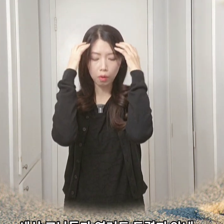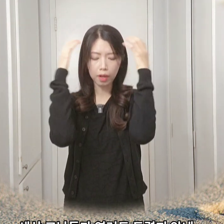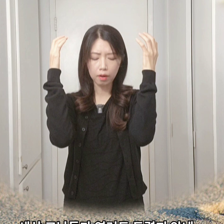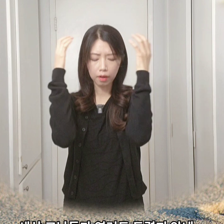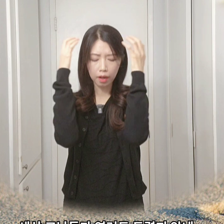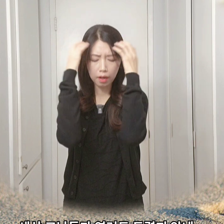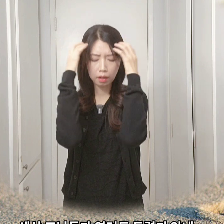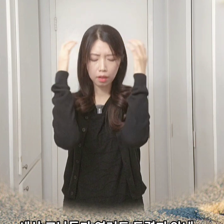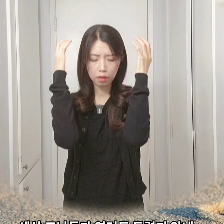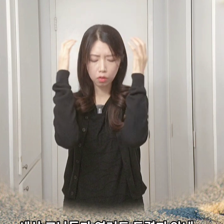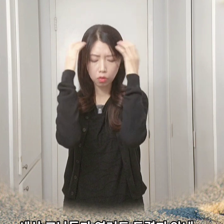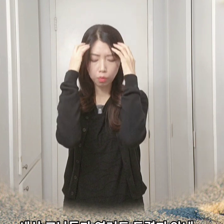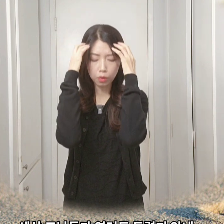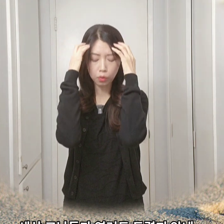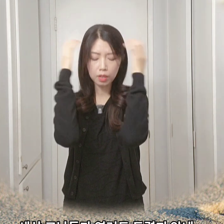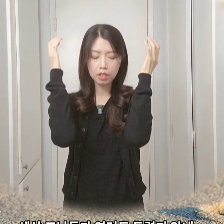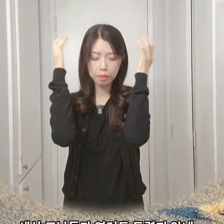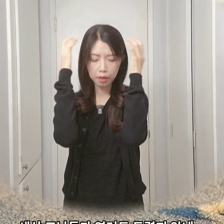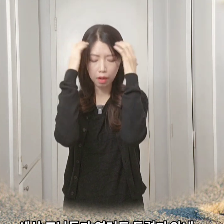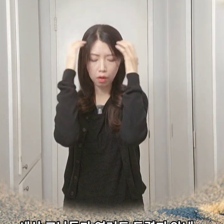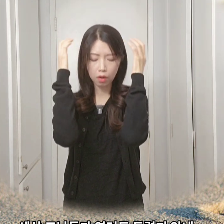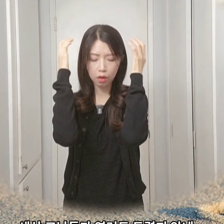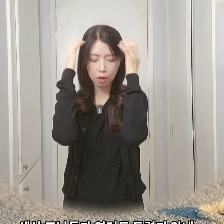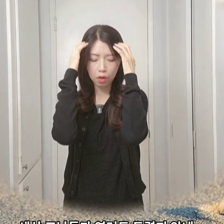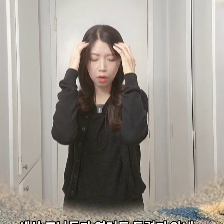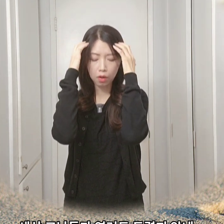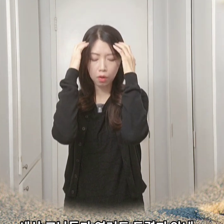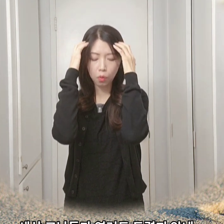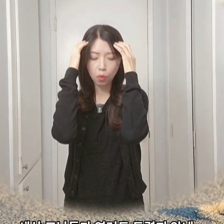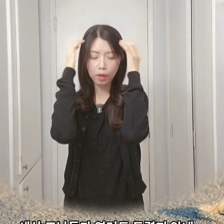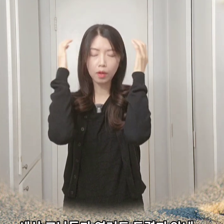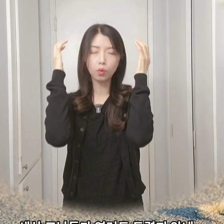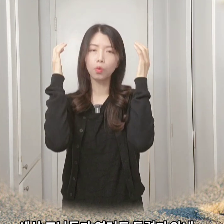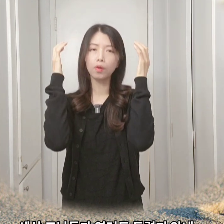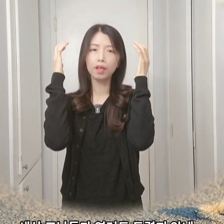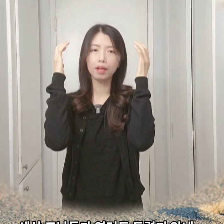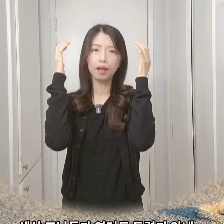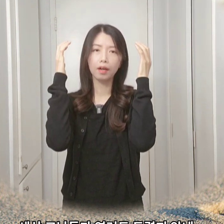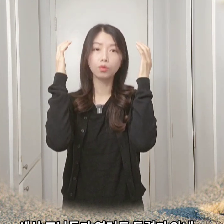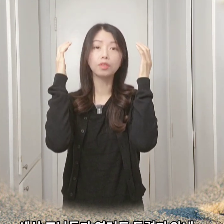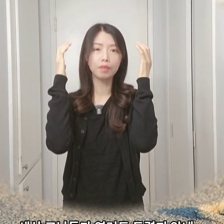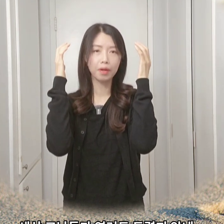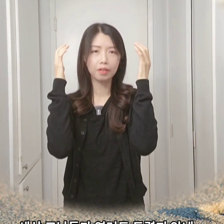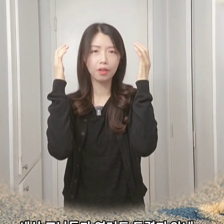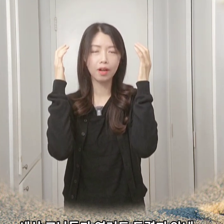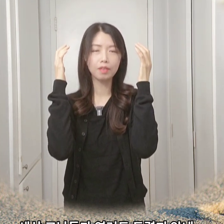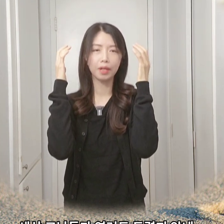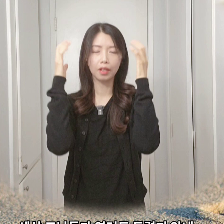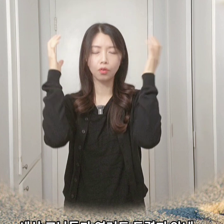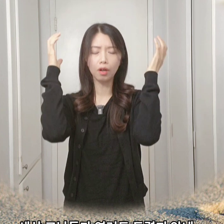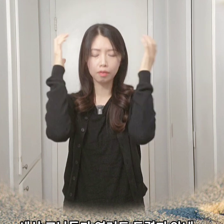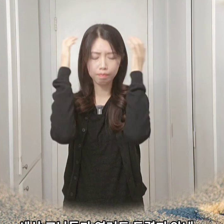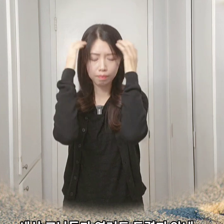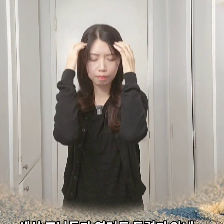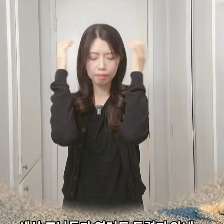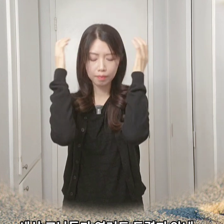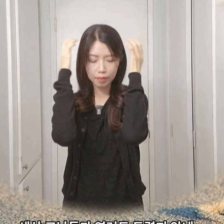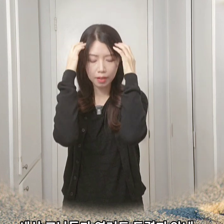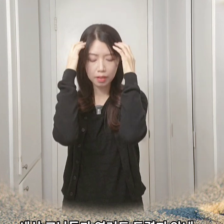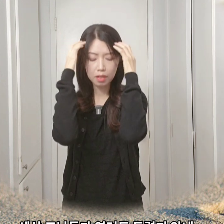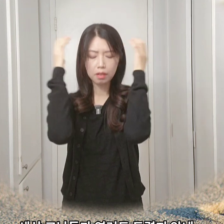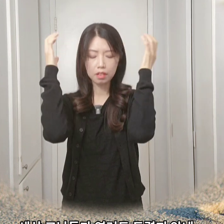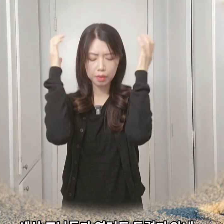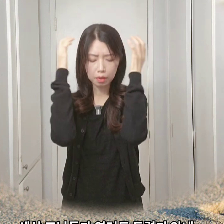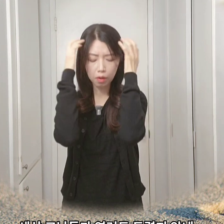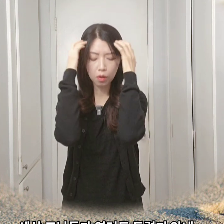양쪽 머리에 이렇게 2번 정도 치시면 돼요. 고난, 고통이니까 웃으시면서 하시면 안 되고요.